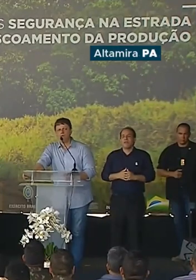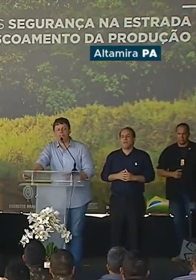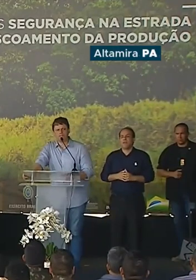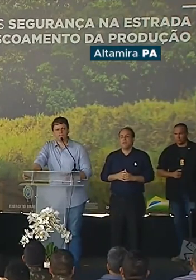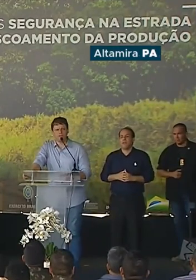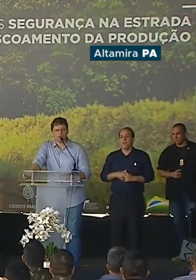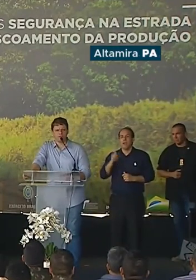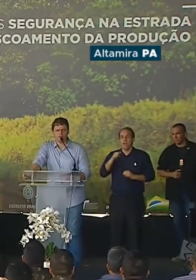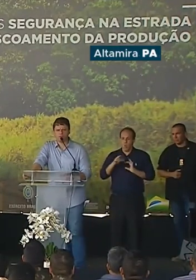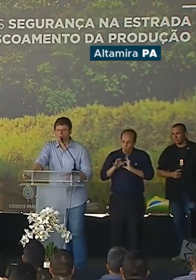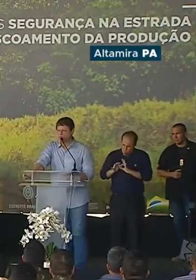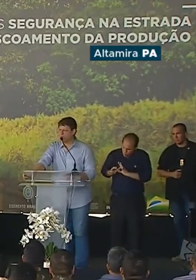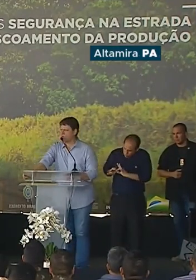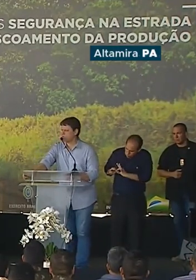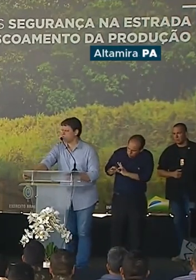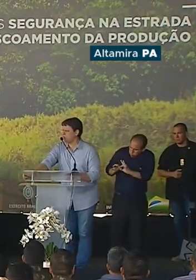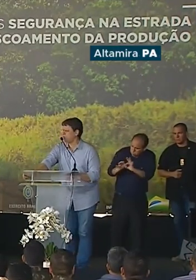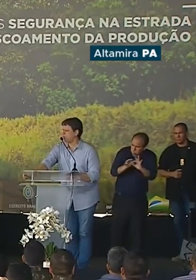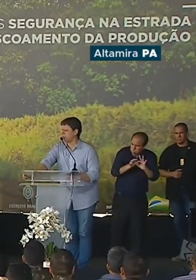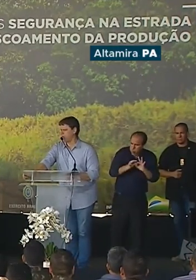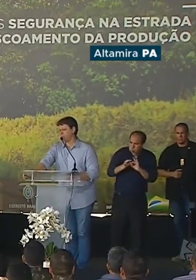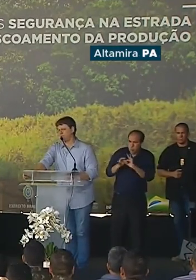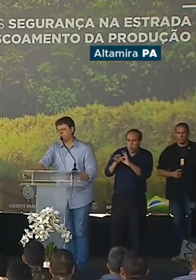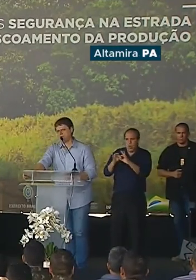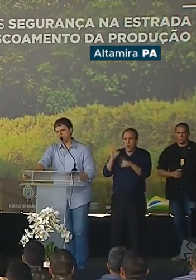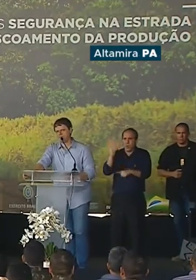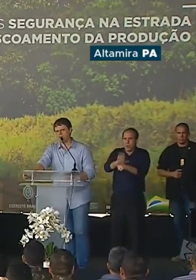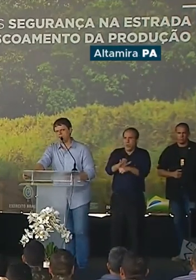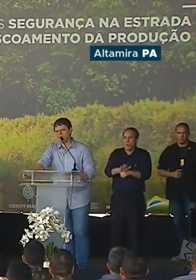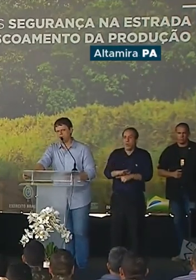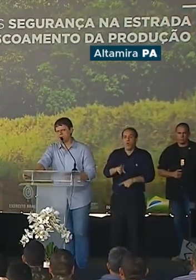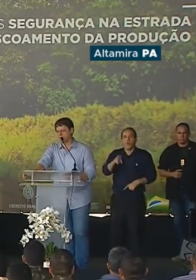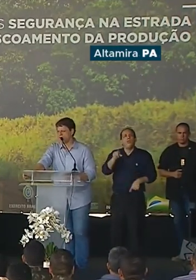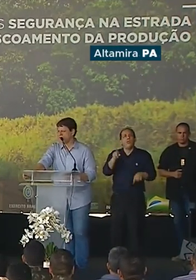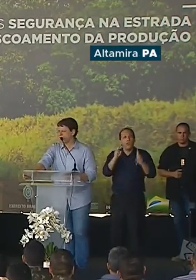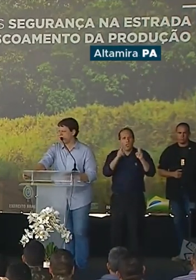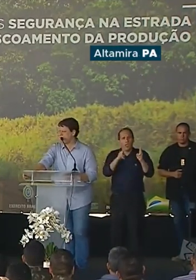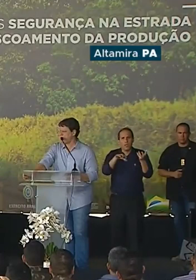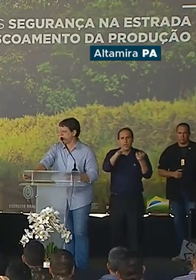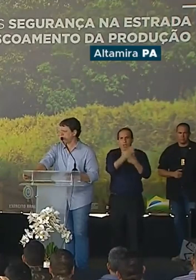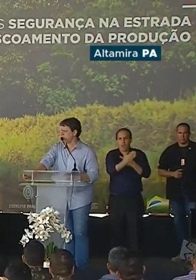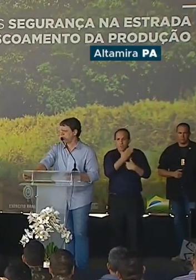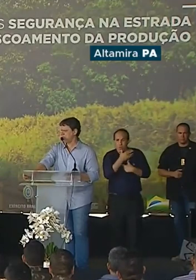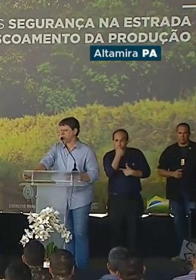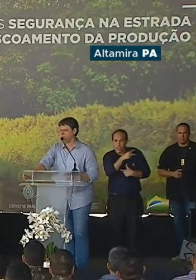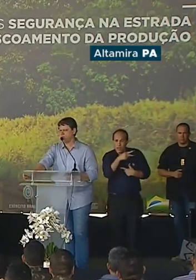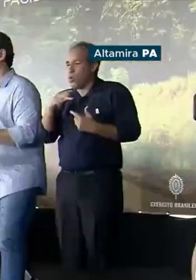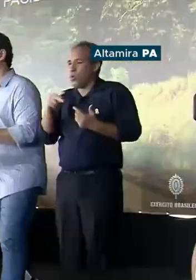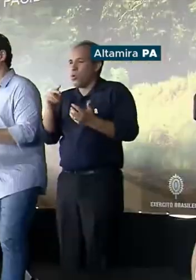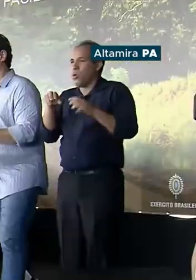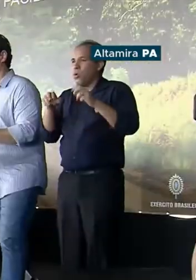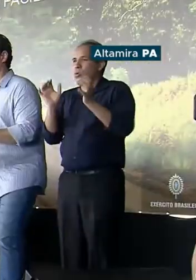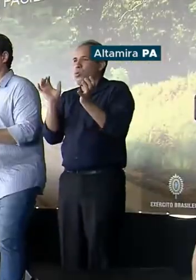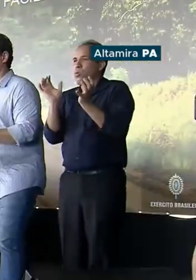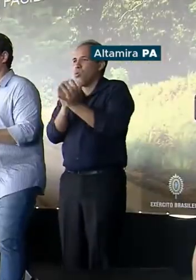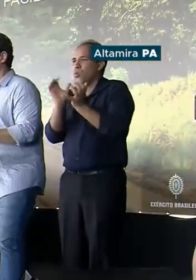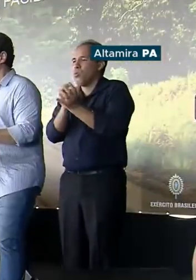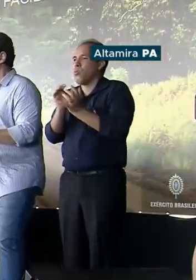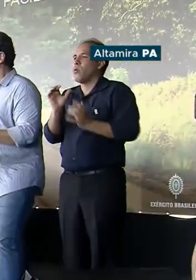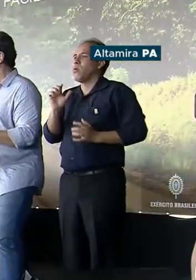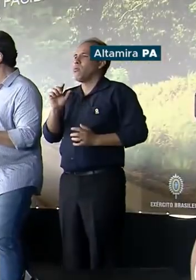É uma união de esforços. Nunca nos faltou apoio das bancadas federais do Estado do Pará e do Estado do Mato